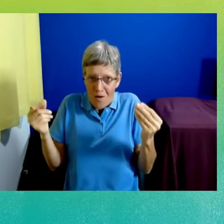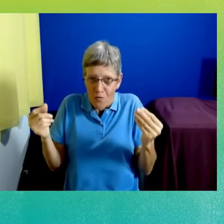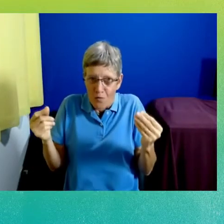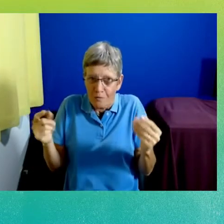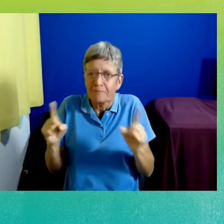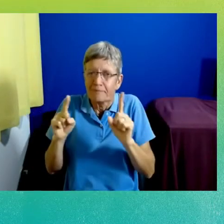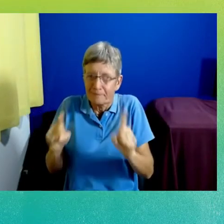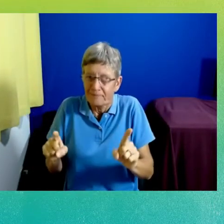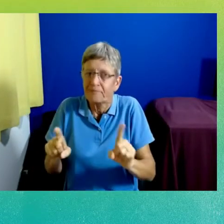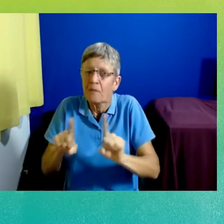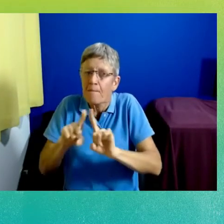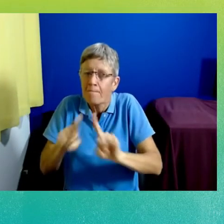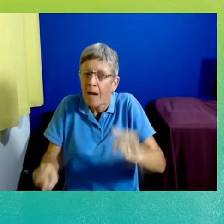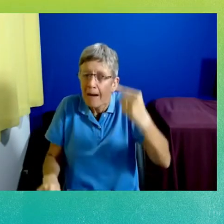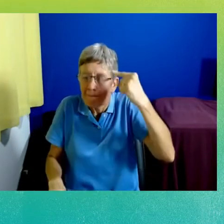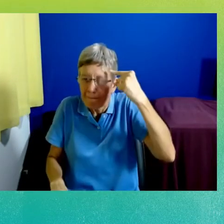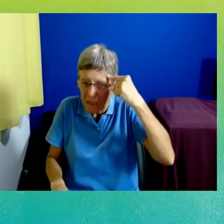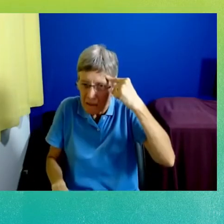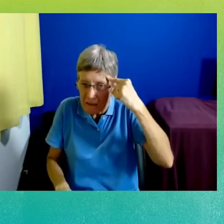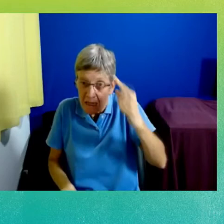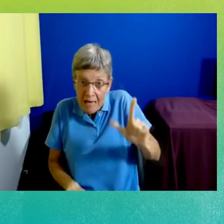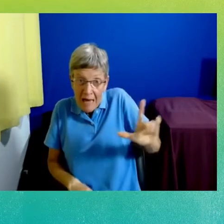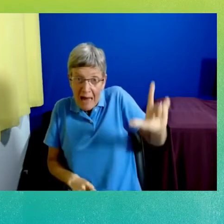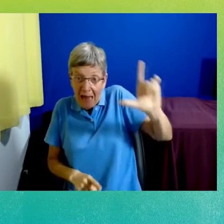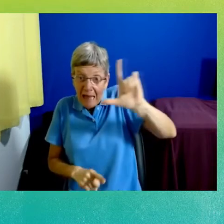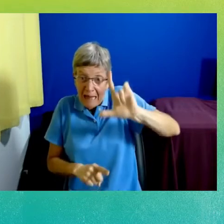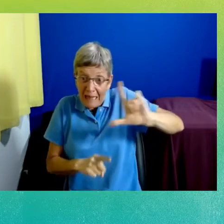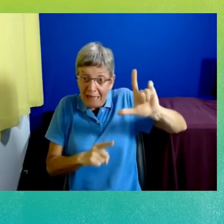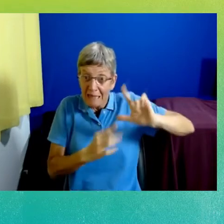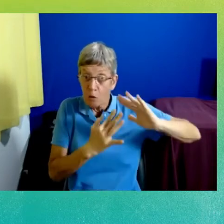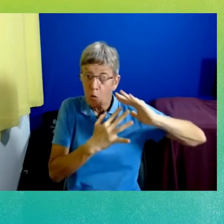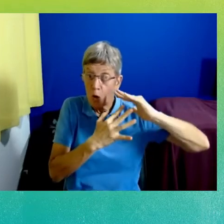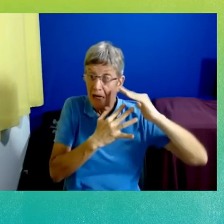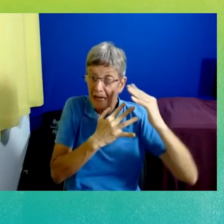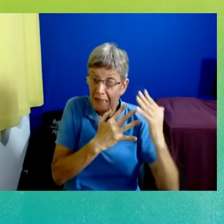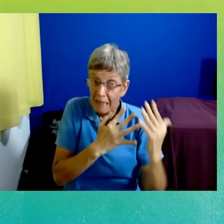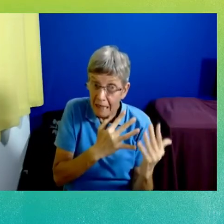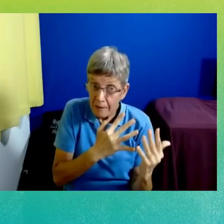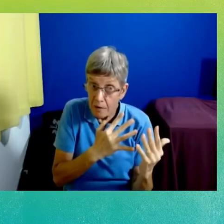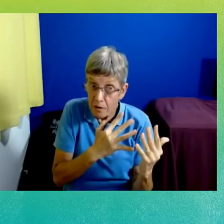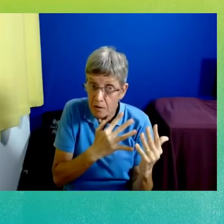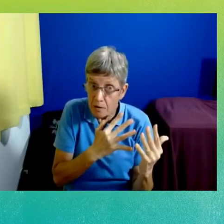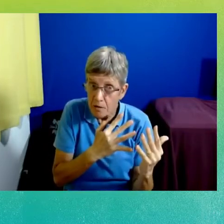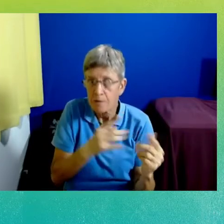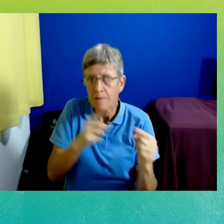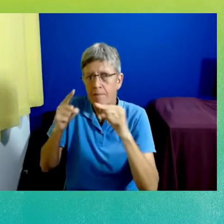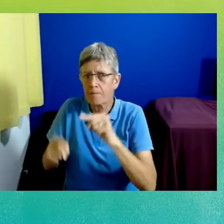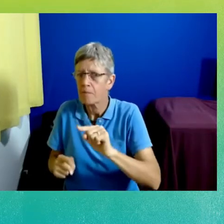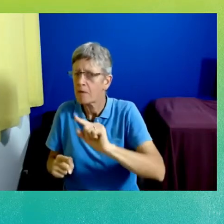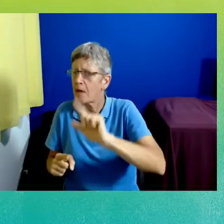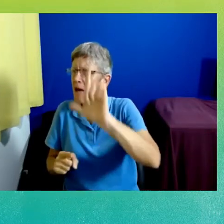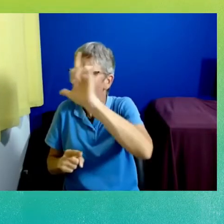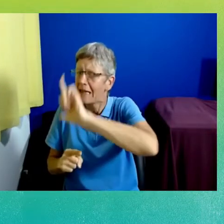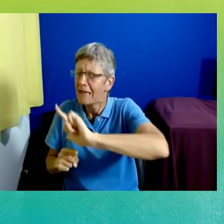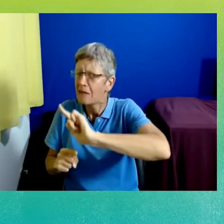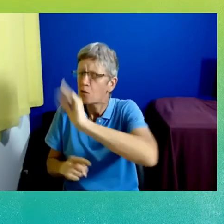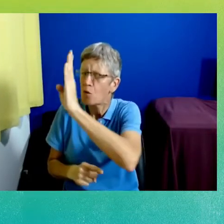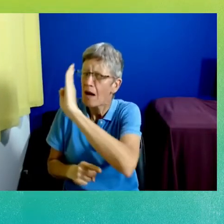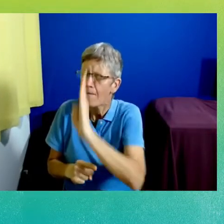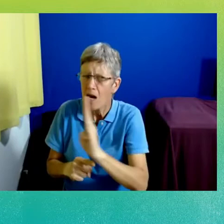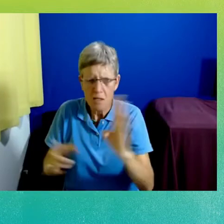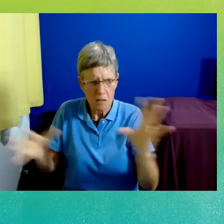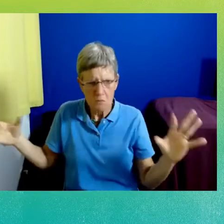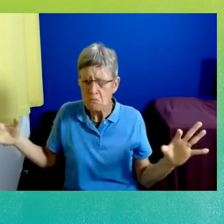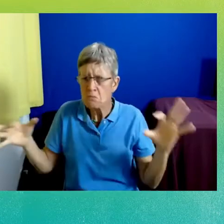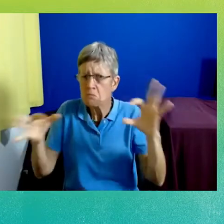agora, eu vou mostrar várias pessoas que produziram literatura e vocês vão abrir esse campo de entendimento sobre a literatura